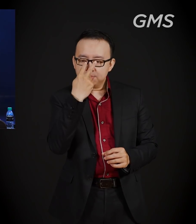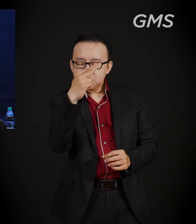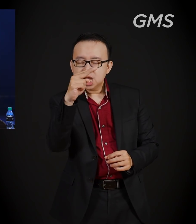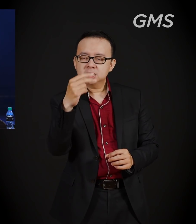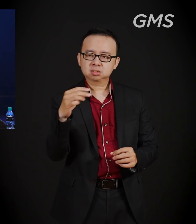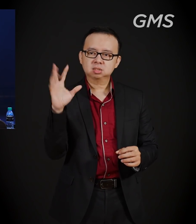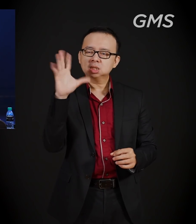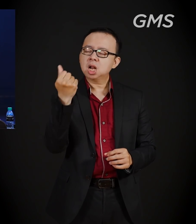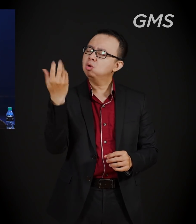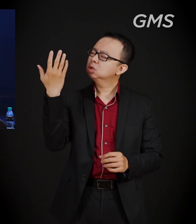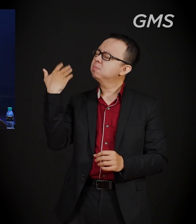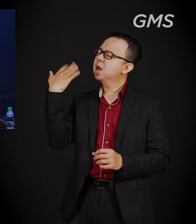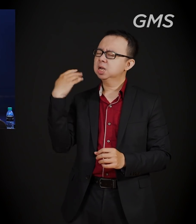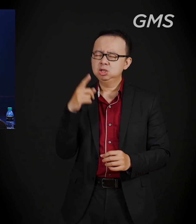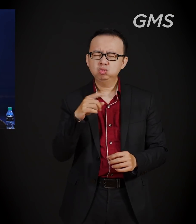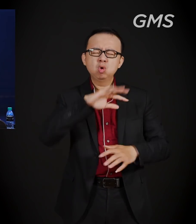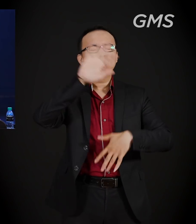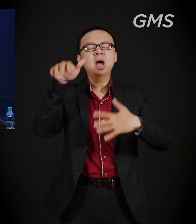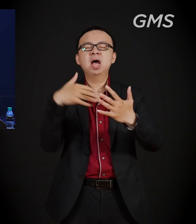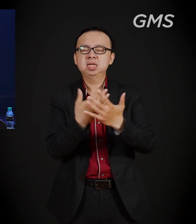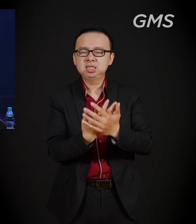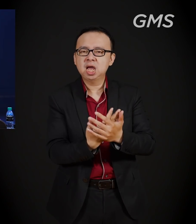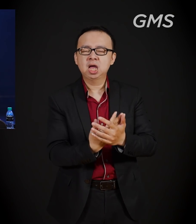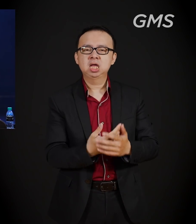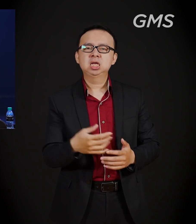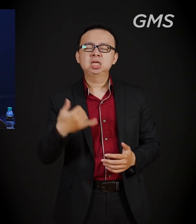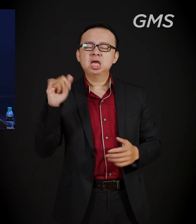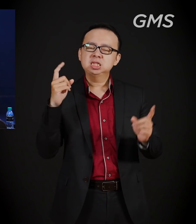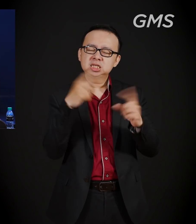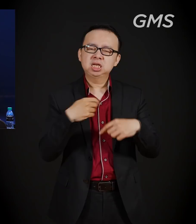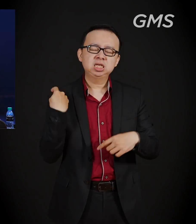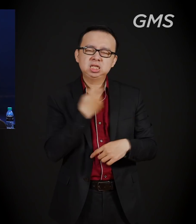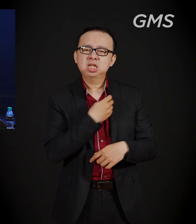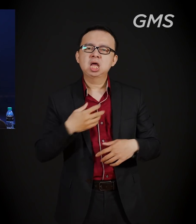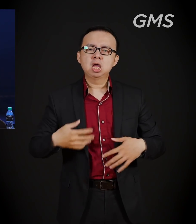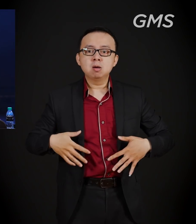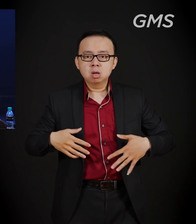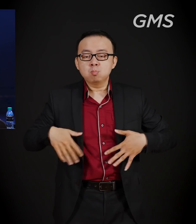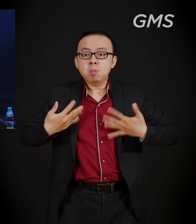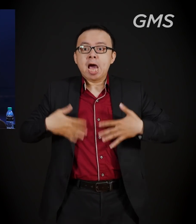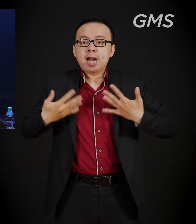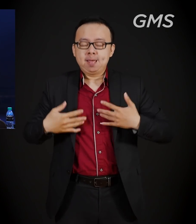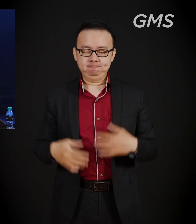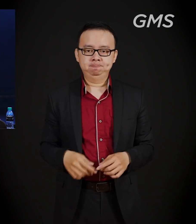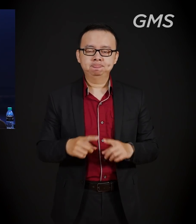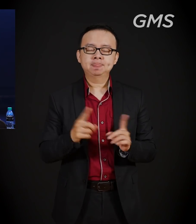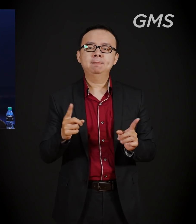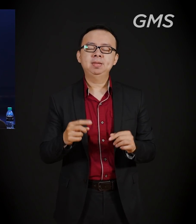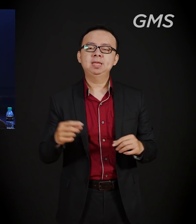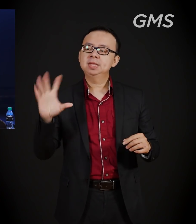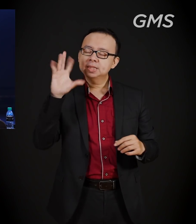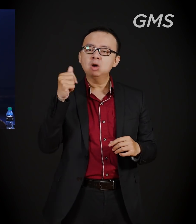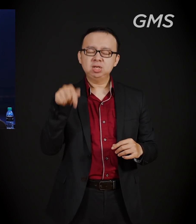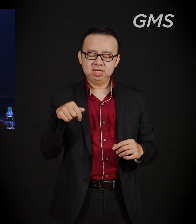banyak persoalan serius terjadi karena kita kurang dalam mengontrol emosi kita. Tahun ini, kita lebih mengontrol emosi